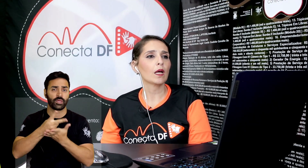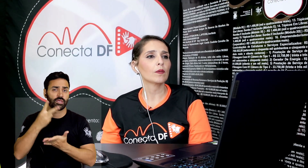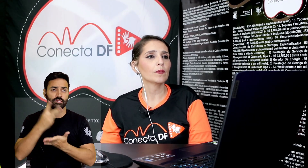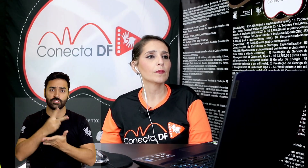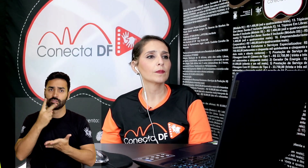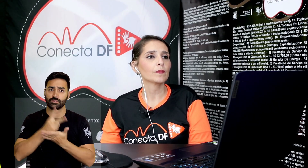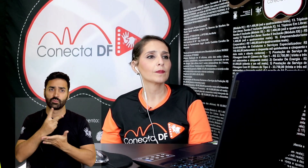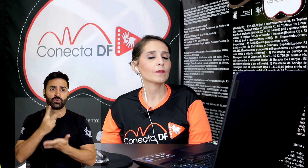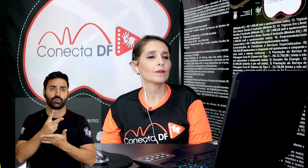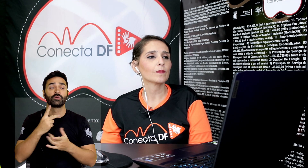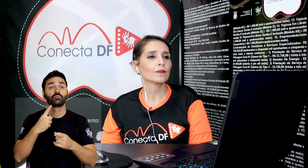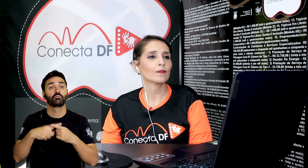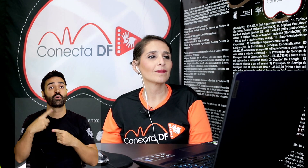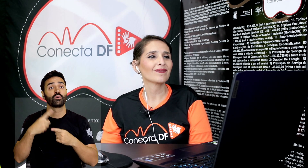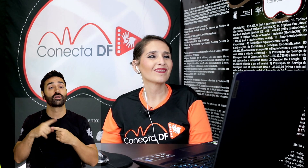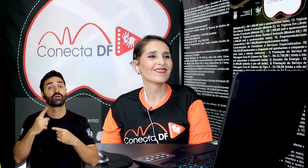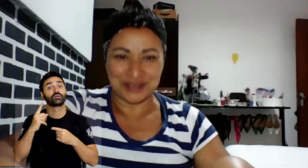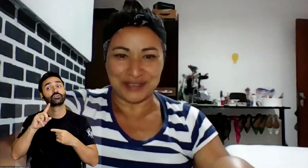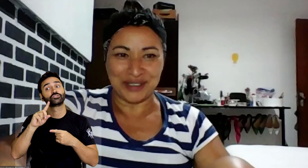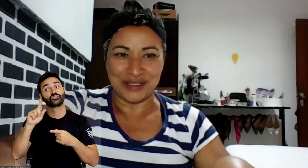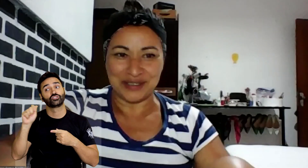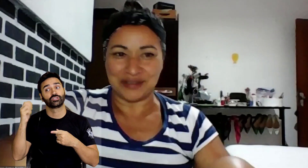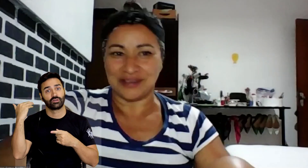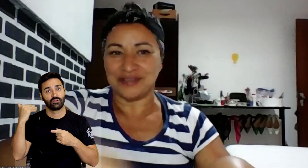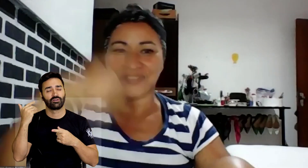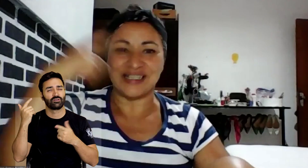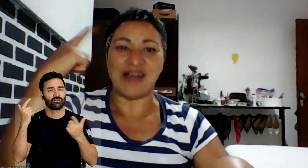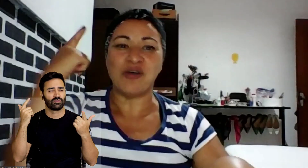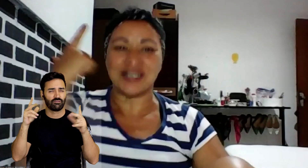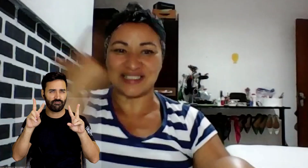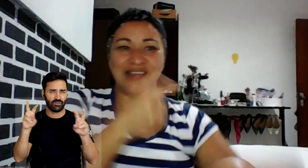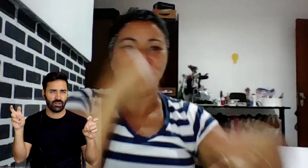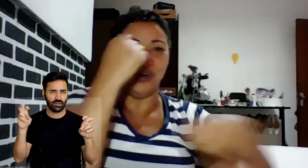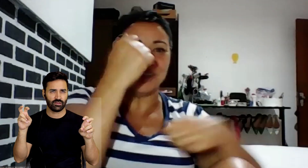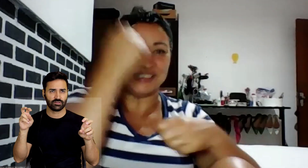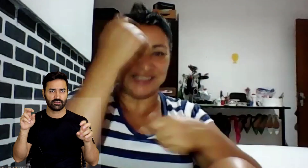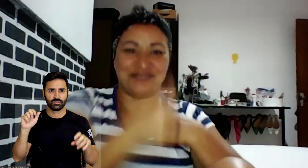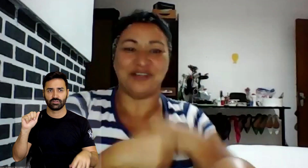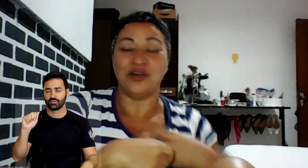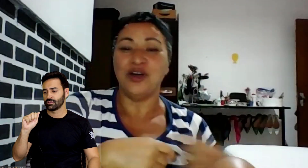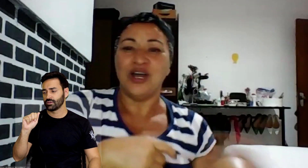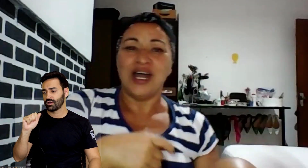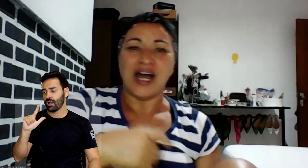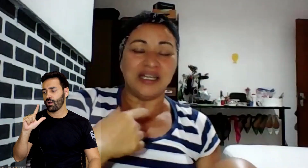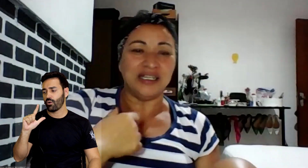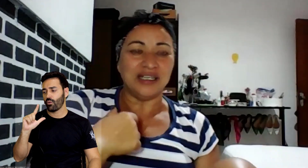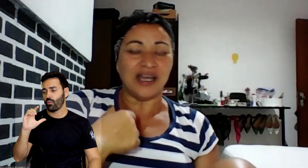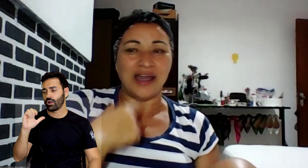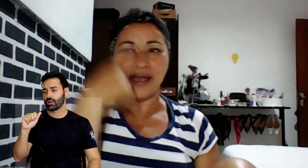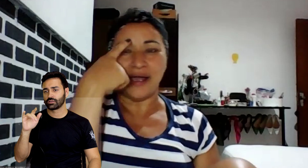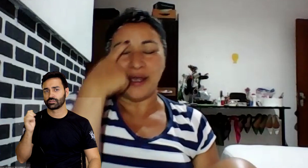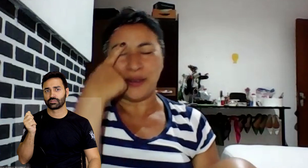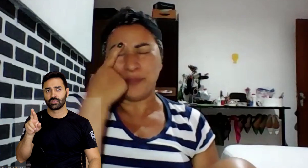Mesmo É sinal. porque um dia da frase eu fui alcançar nota, né? Que você falou. Aí